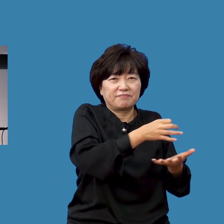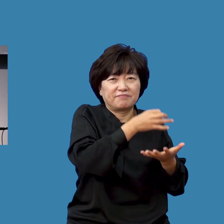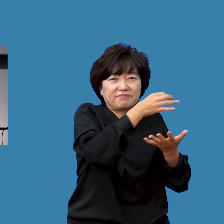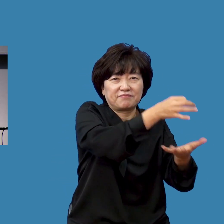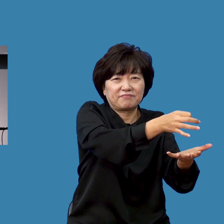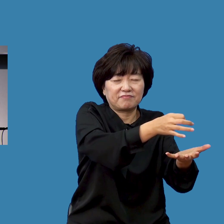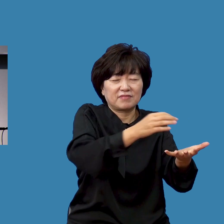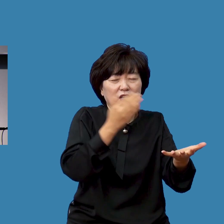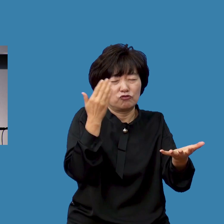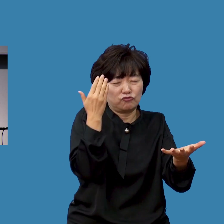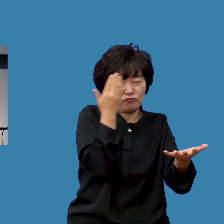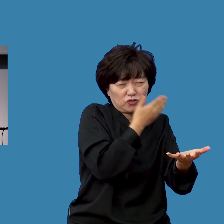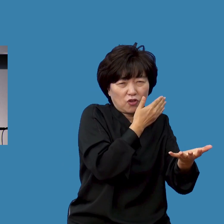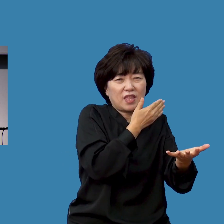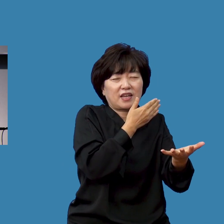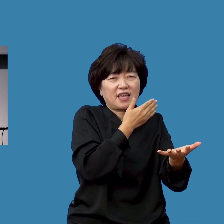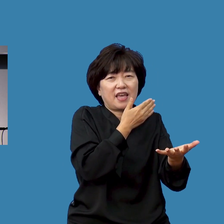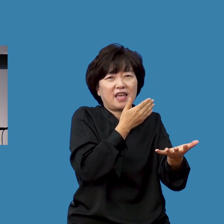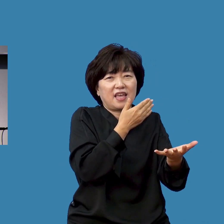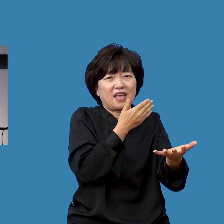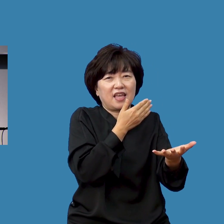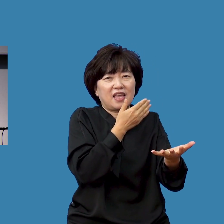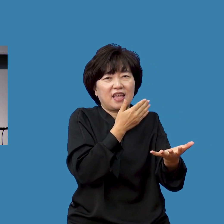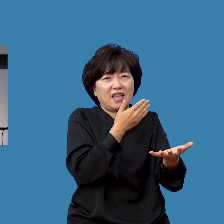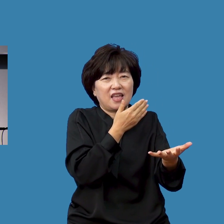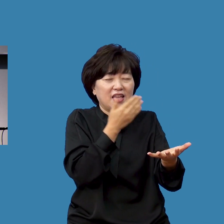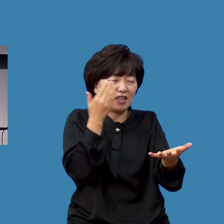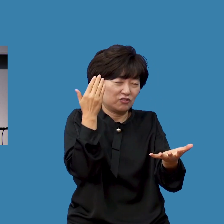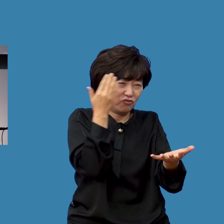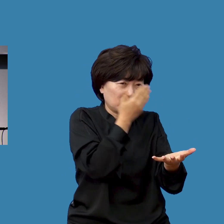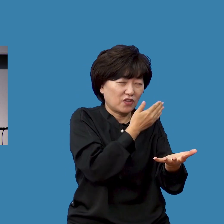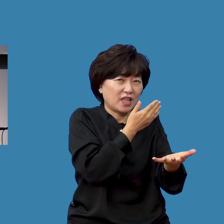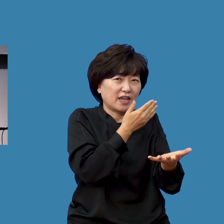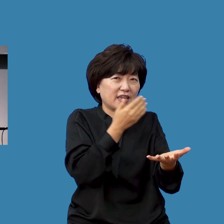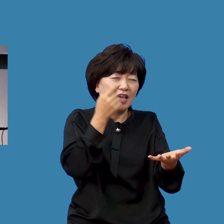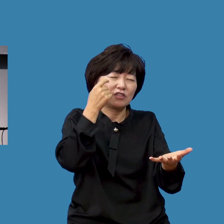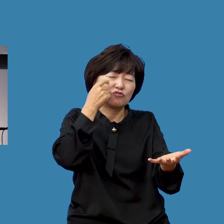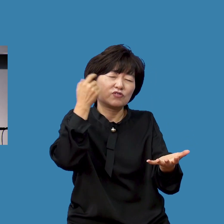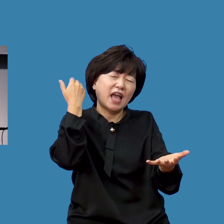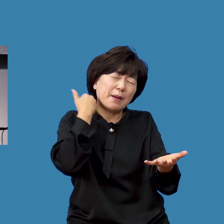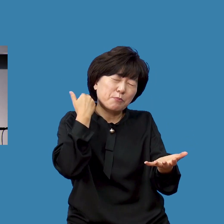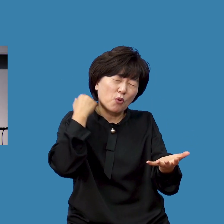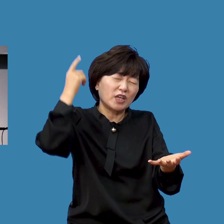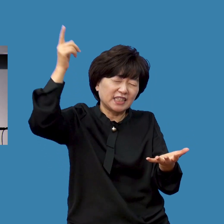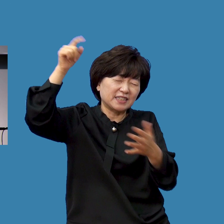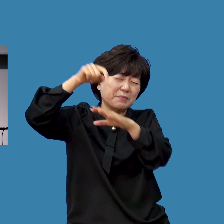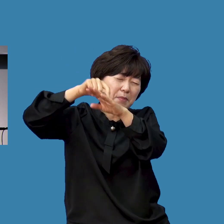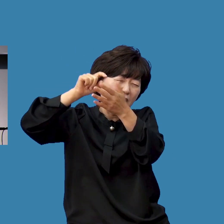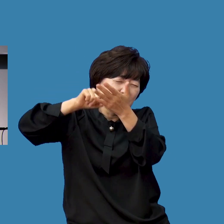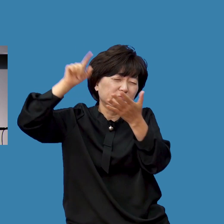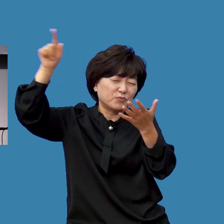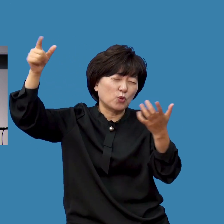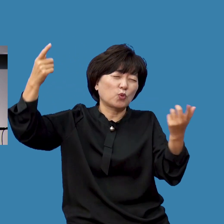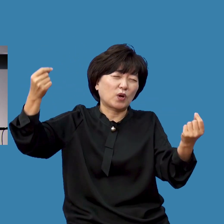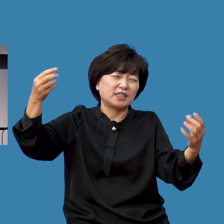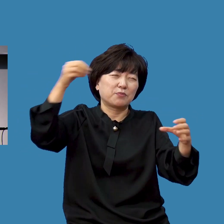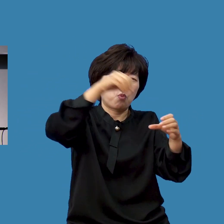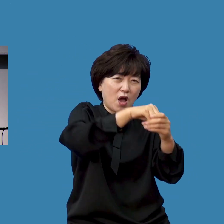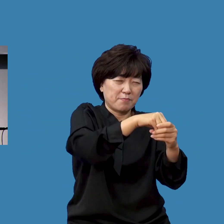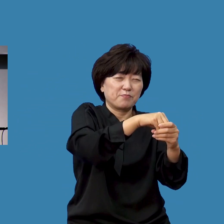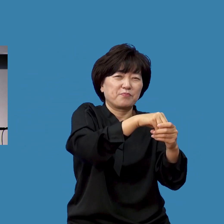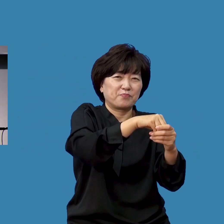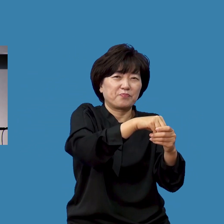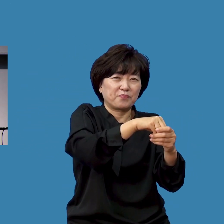헌금은 순전하게 이 보이는 세계 것만이라고 얘기할 수는 없어요. 보이지 않는 세계에도 동시에 심는 게 있는데, 그래도 약간